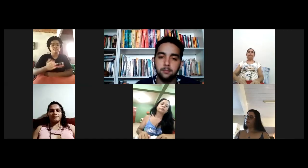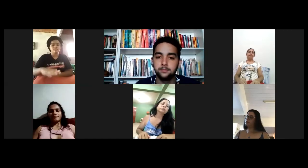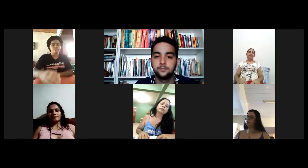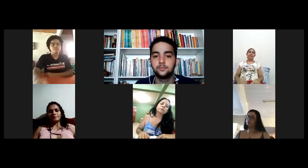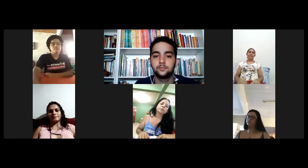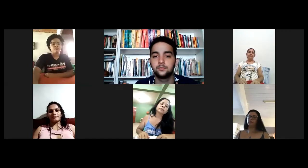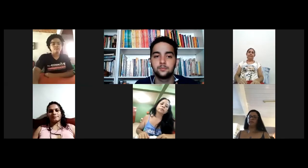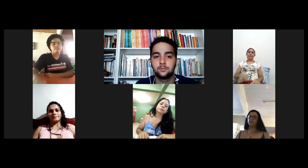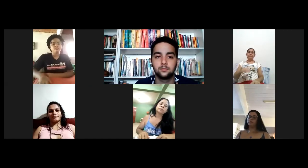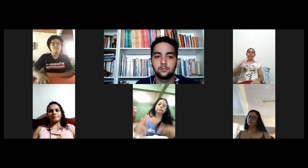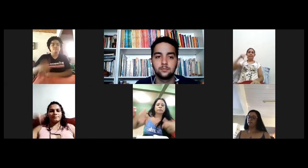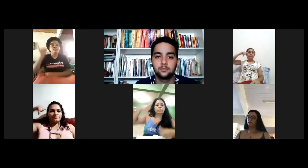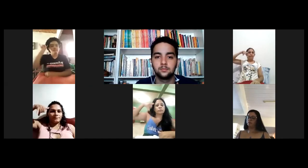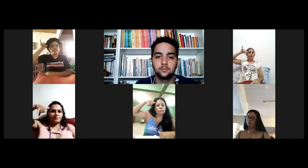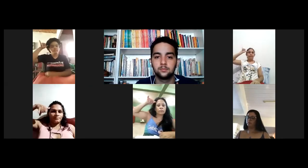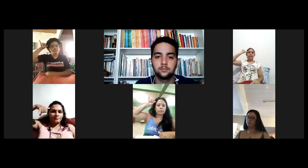boi,